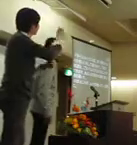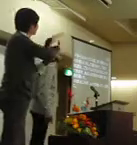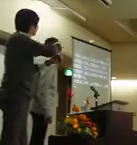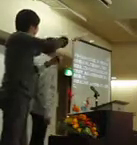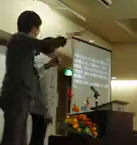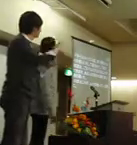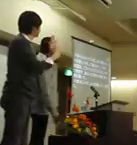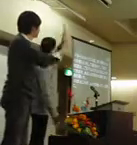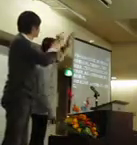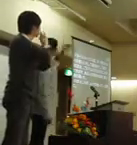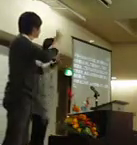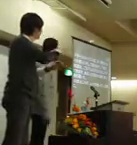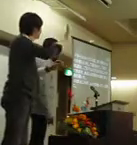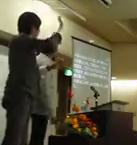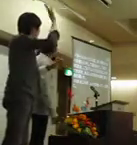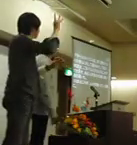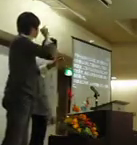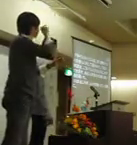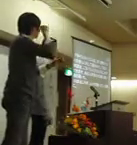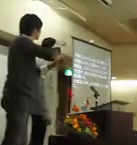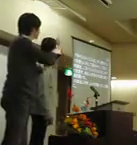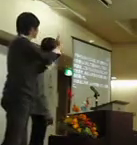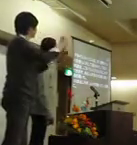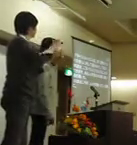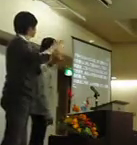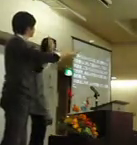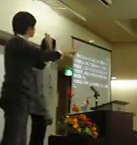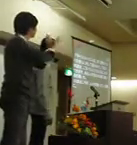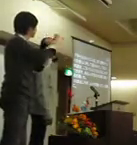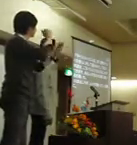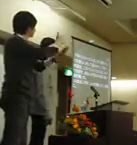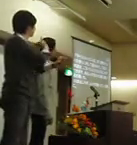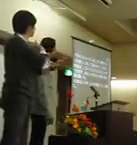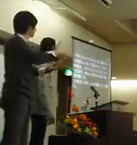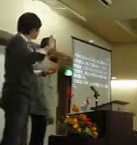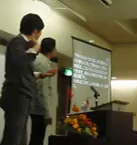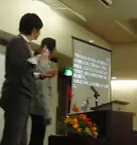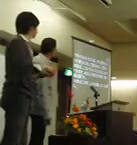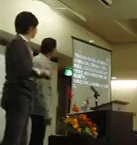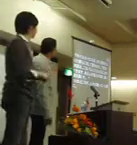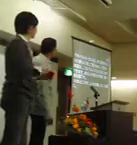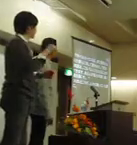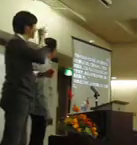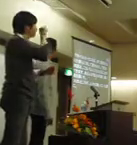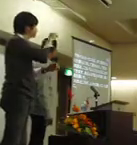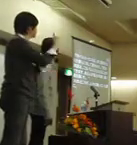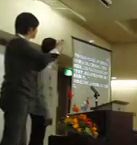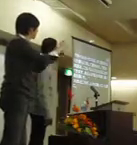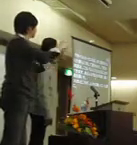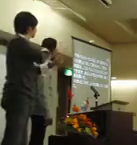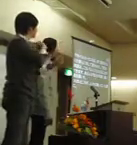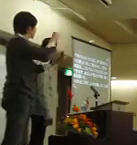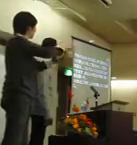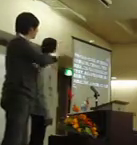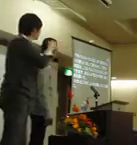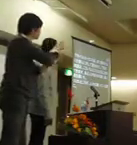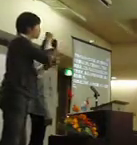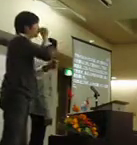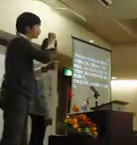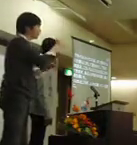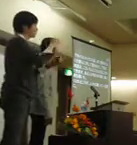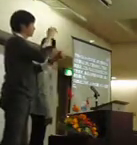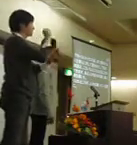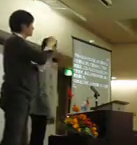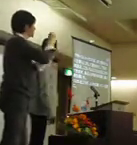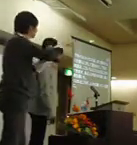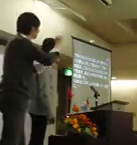して言われた。天の御国はこういう人たちに例えることができます。ある人が自分の畑に良い種を